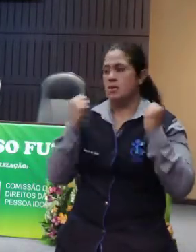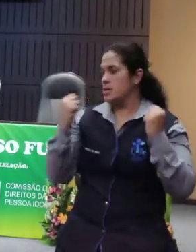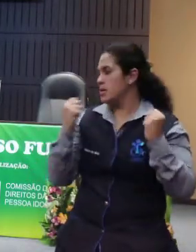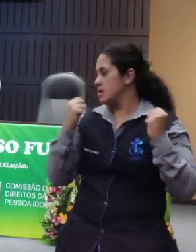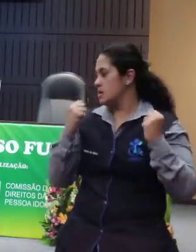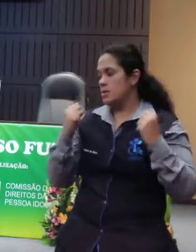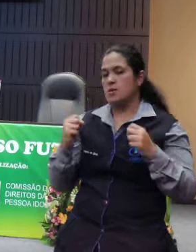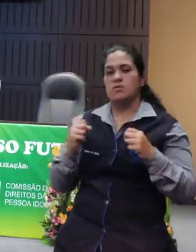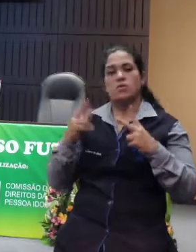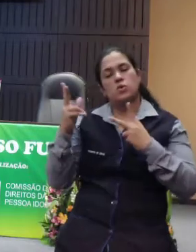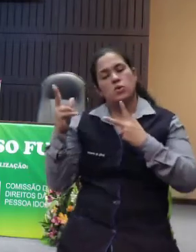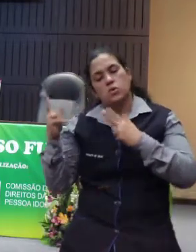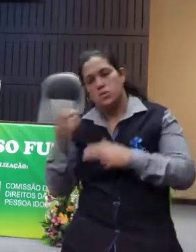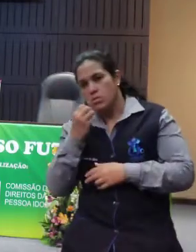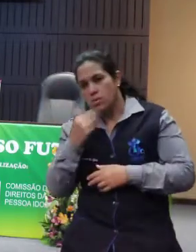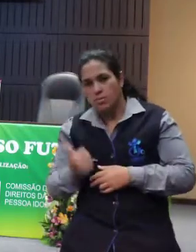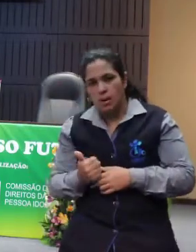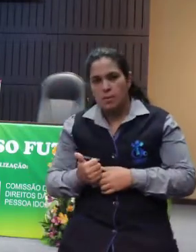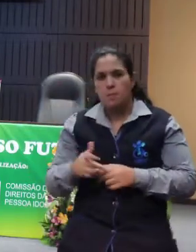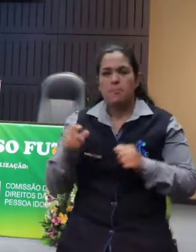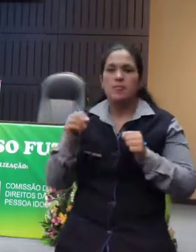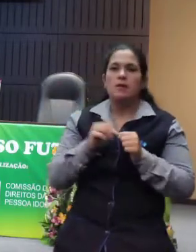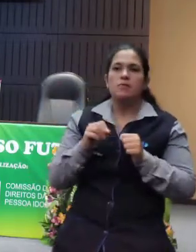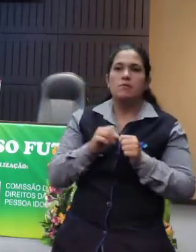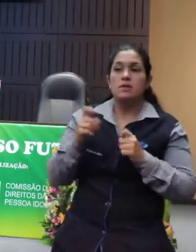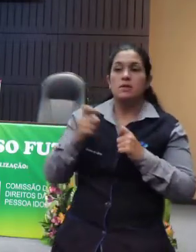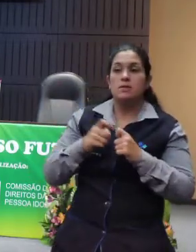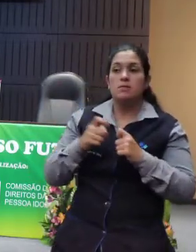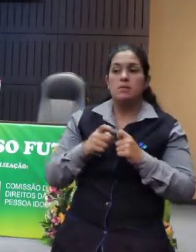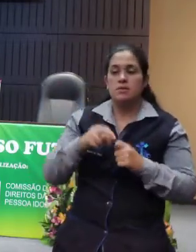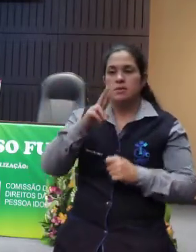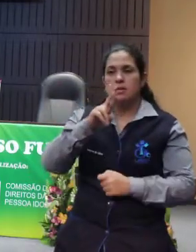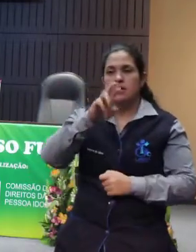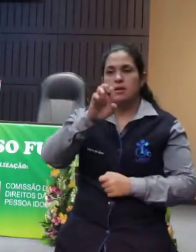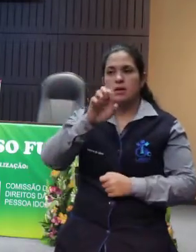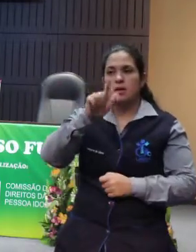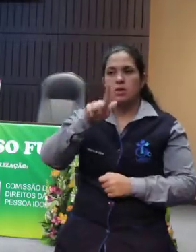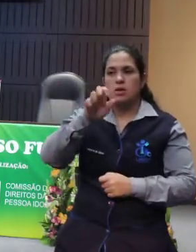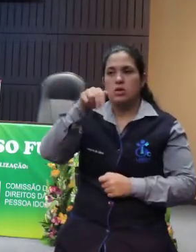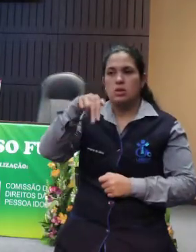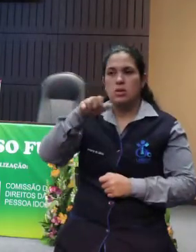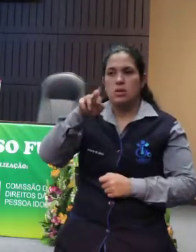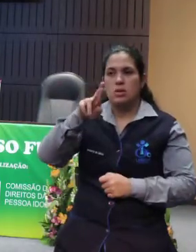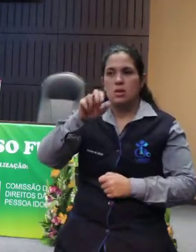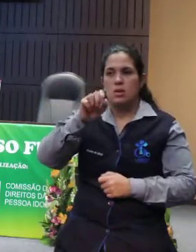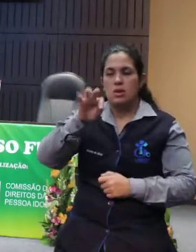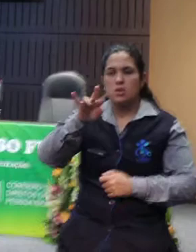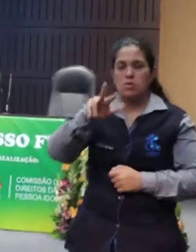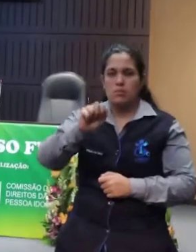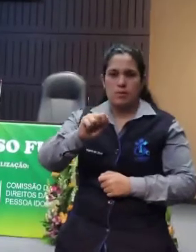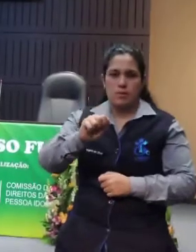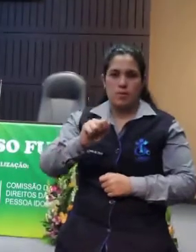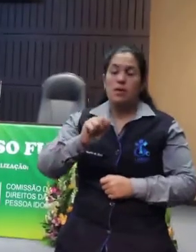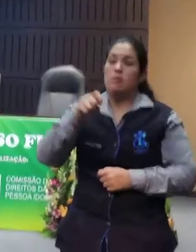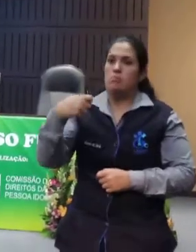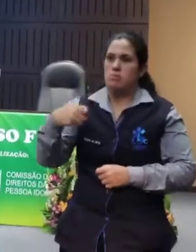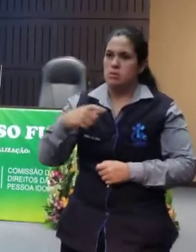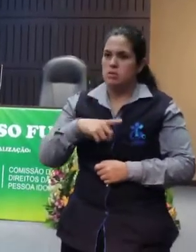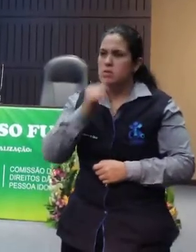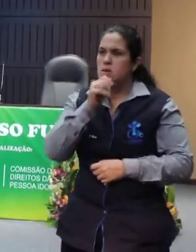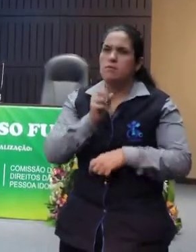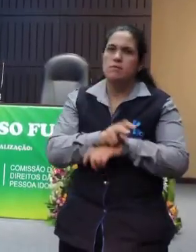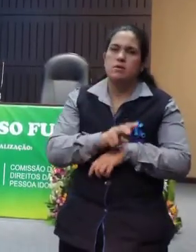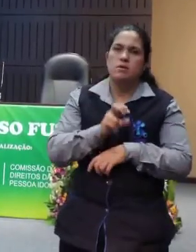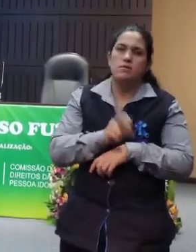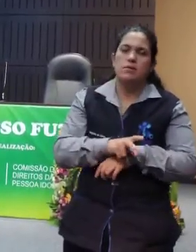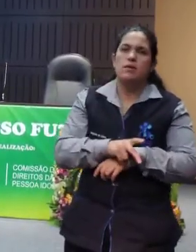exercício, dormir bem, fazer medicina regenerativa. Pelo amor de Deus, quem não tem dinheiro para fazer, para tomar vitamina